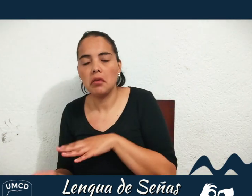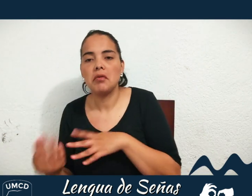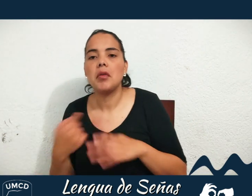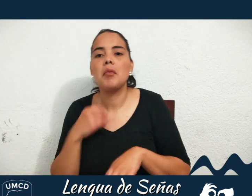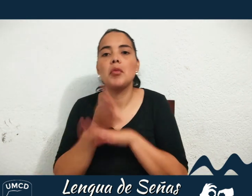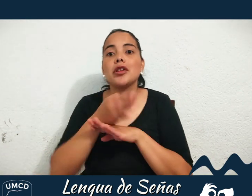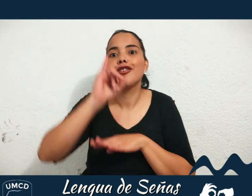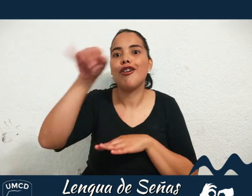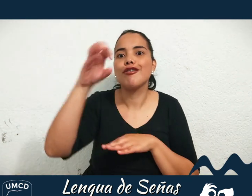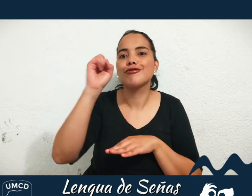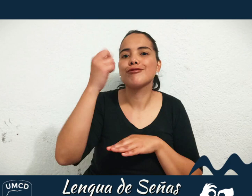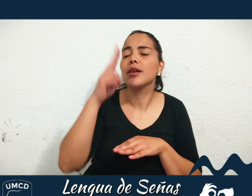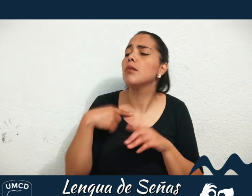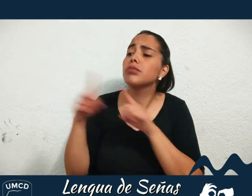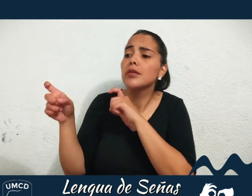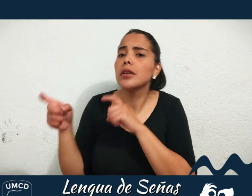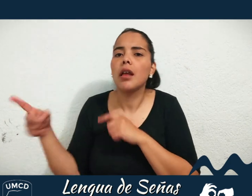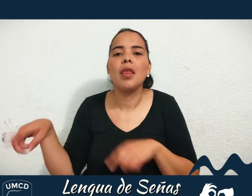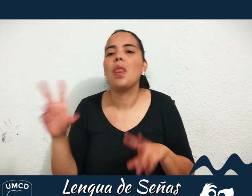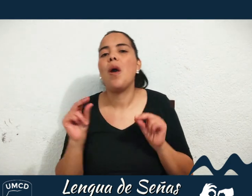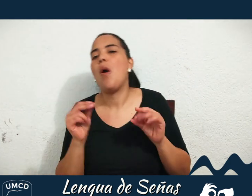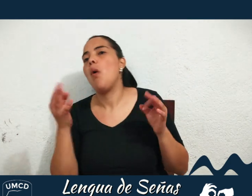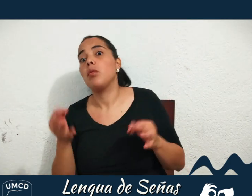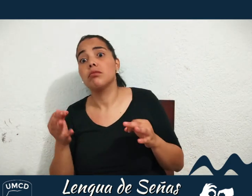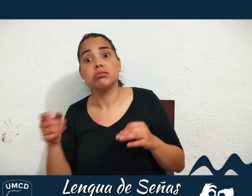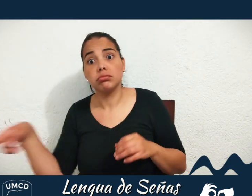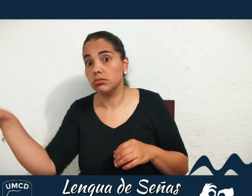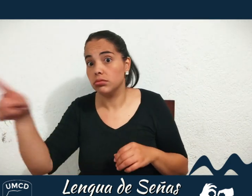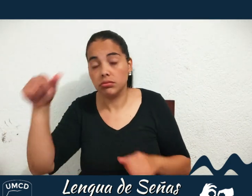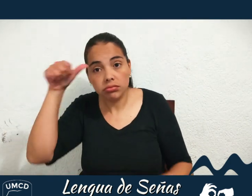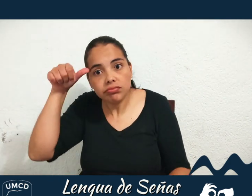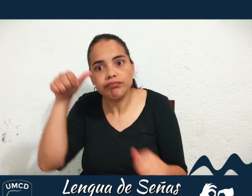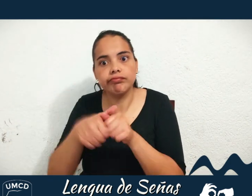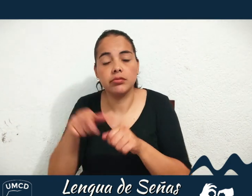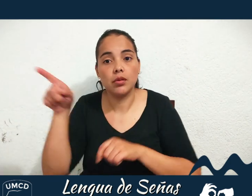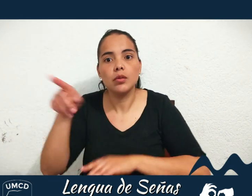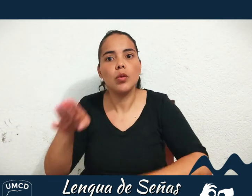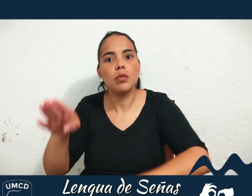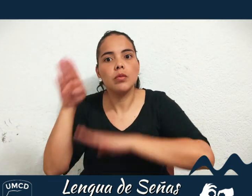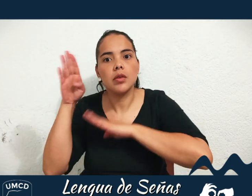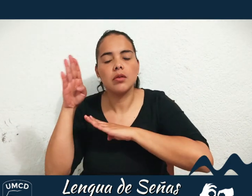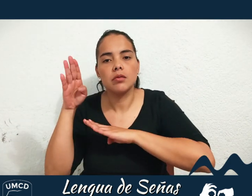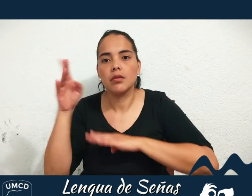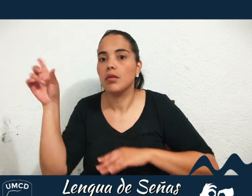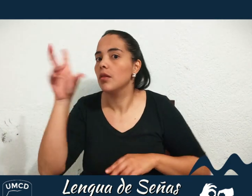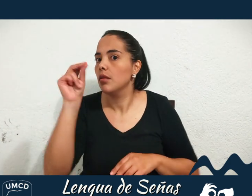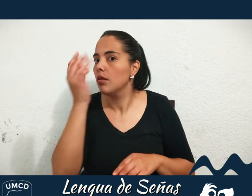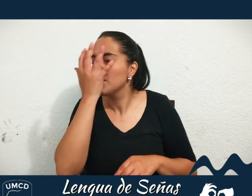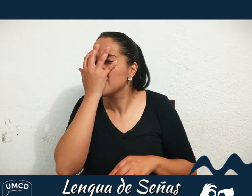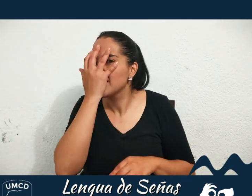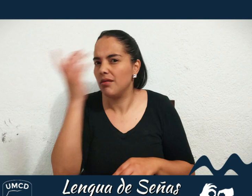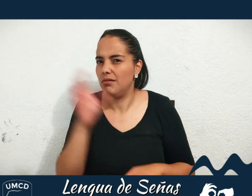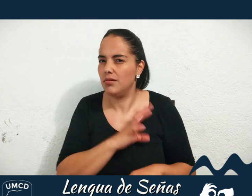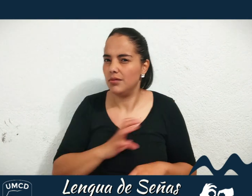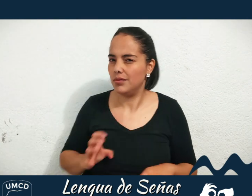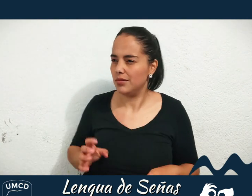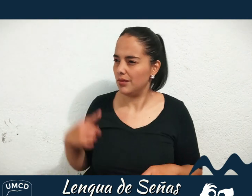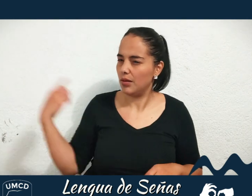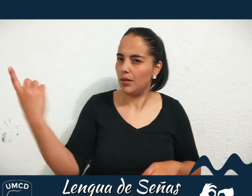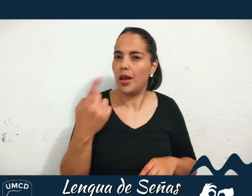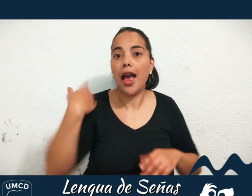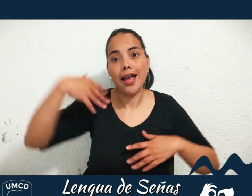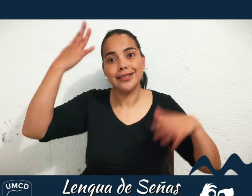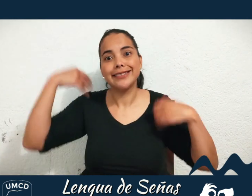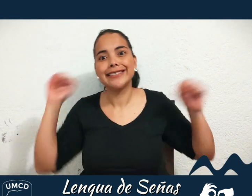los molesten, y después de ellos no iban a cumplir su palabra, hubiera sido una falta grave, que hubiera traído desestabilidad en la